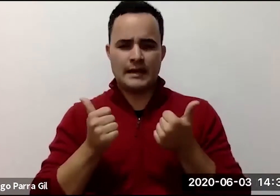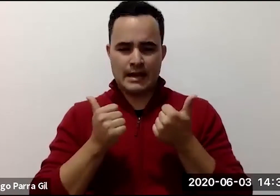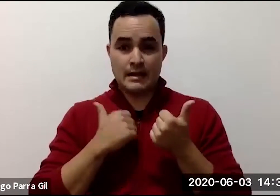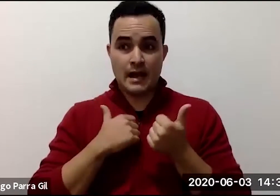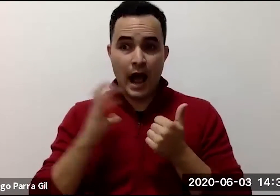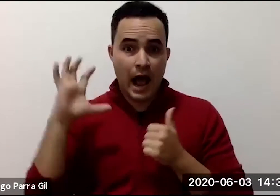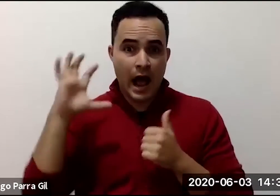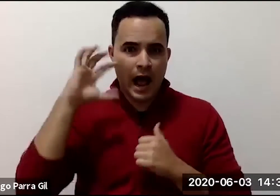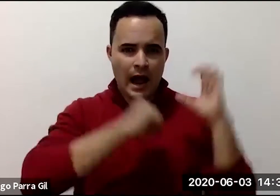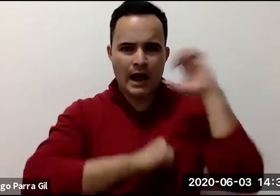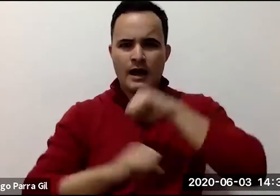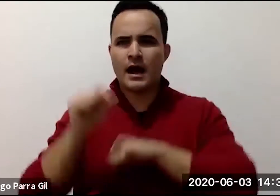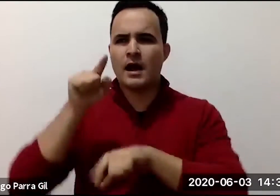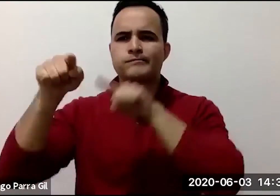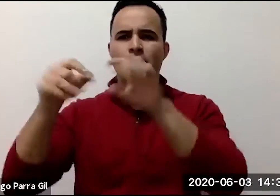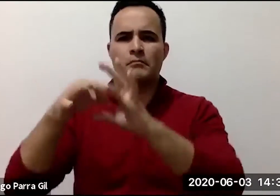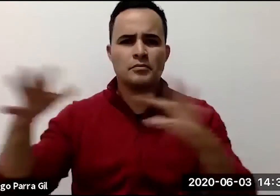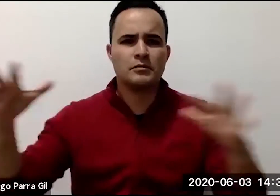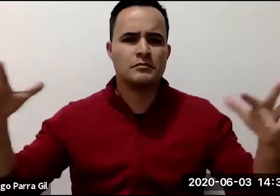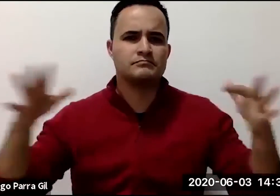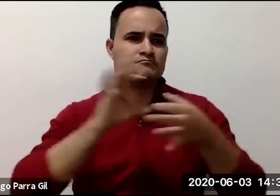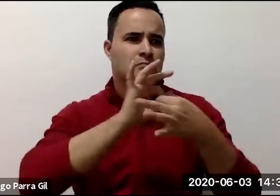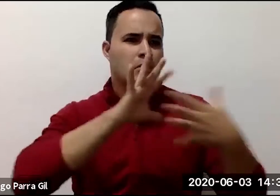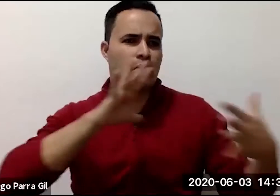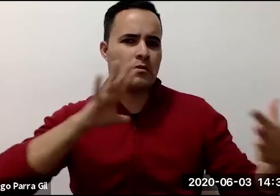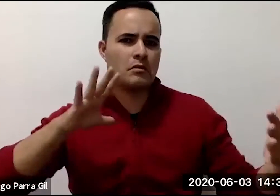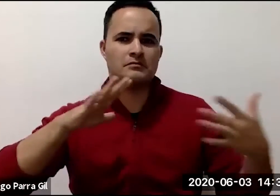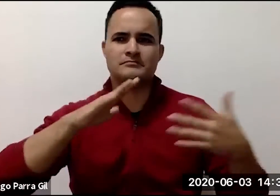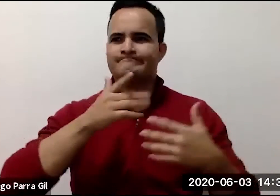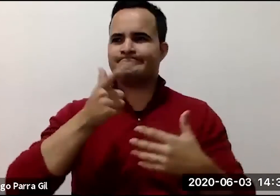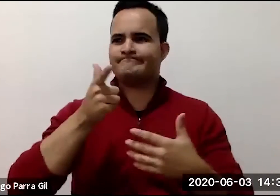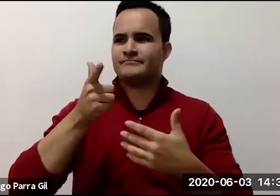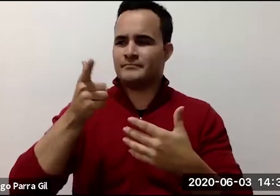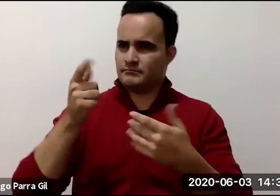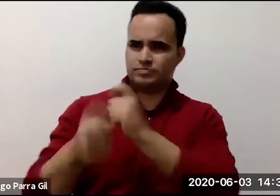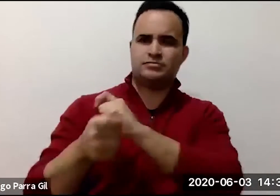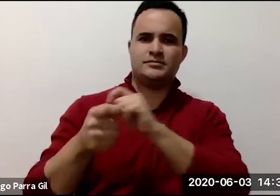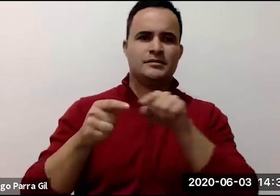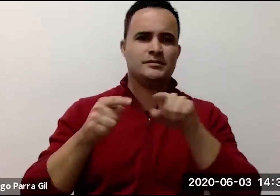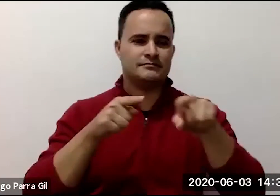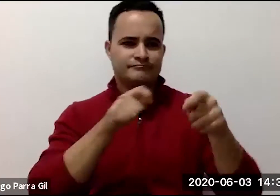fugas, que hay perturbaciones, que hay cambios. Entonces,